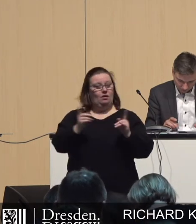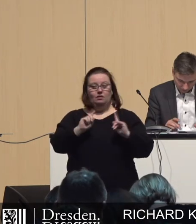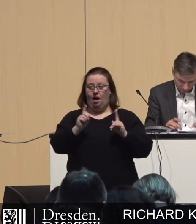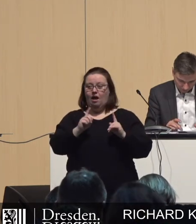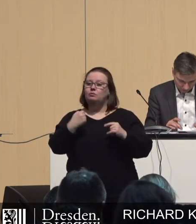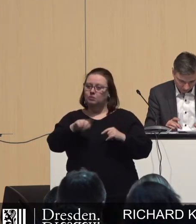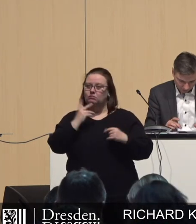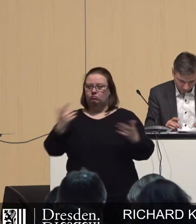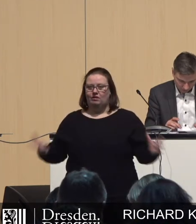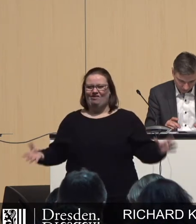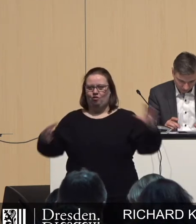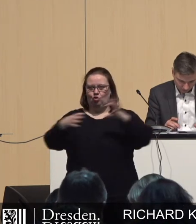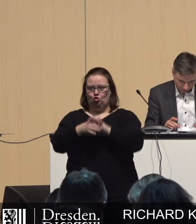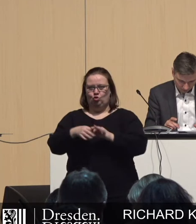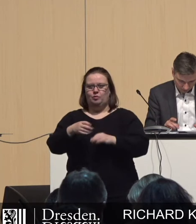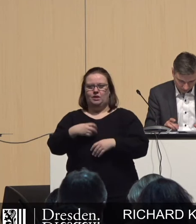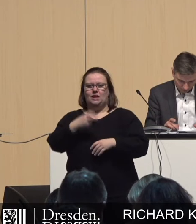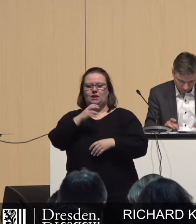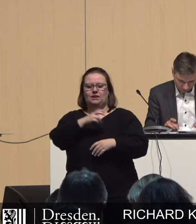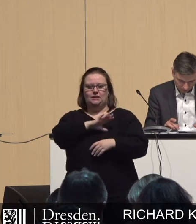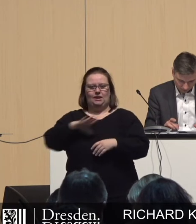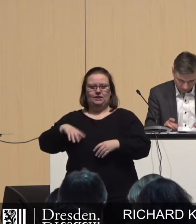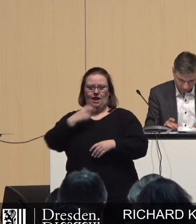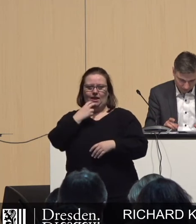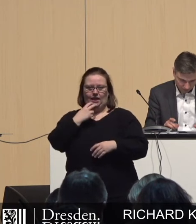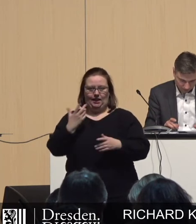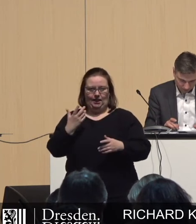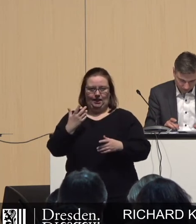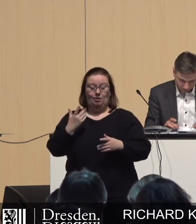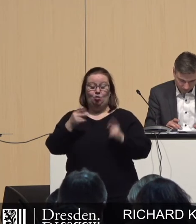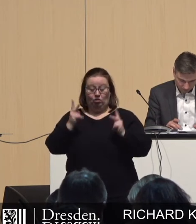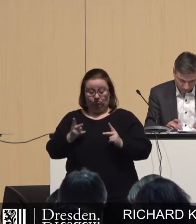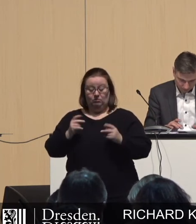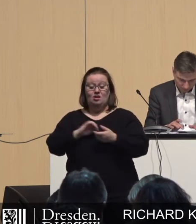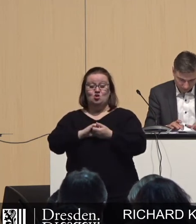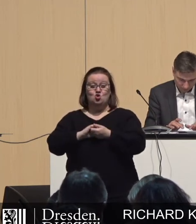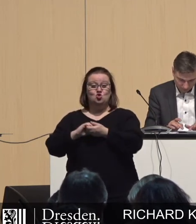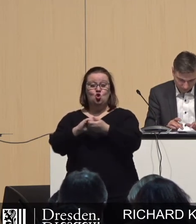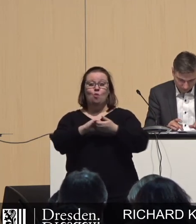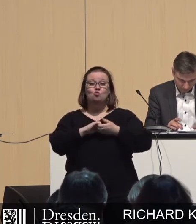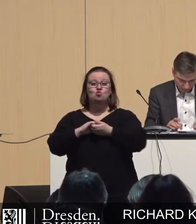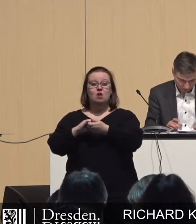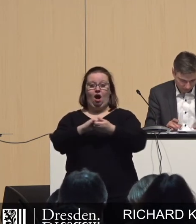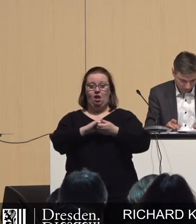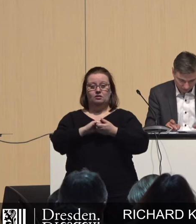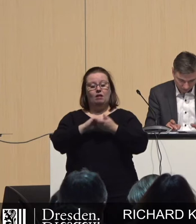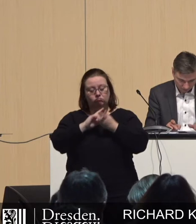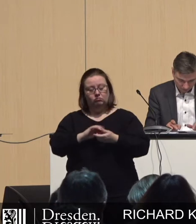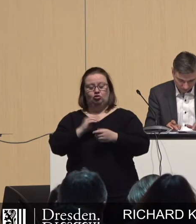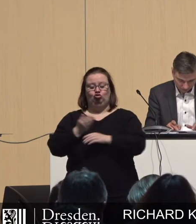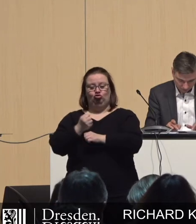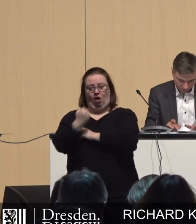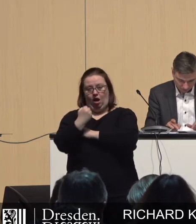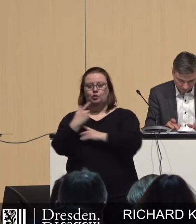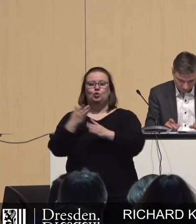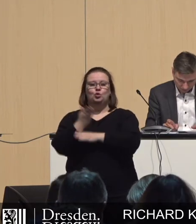bekommen mit dieser Fusion, mit der Sachsenenergie, ein kommunales, das wurde schon gesagt, ein starkes, ein